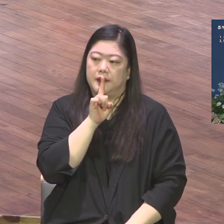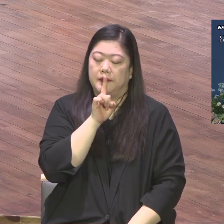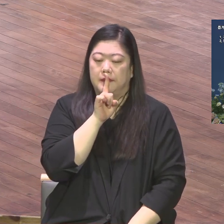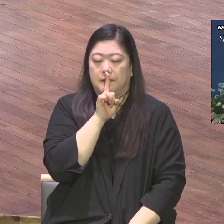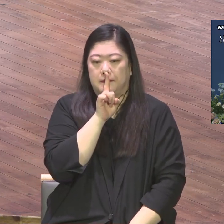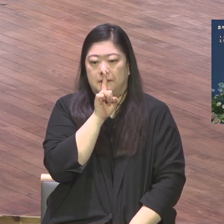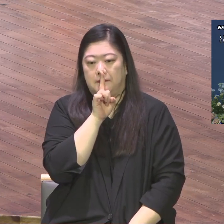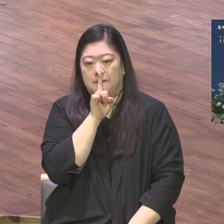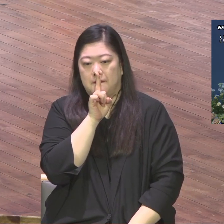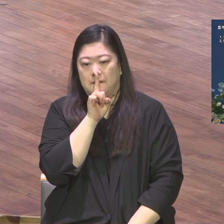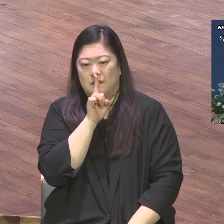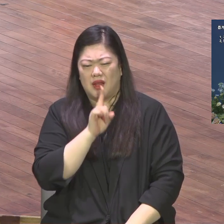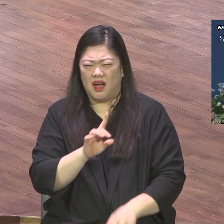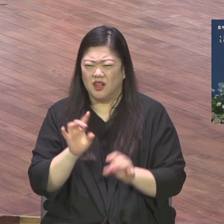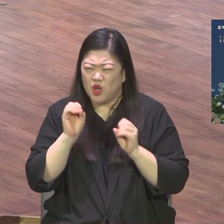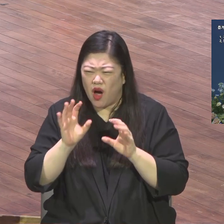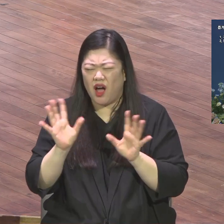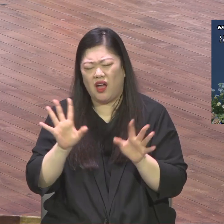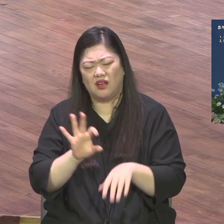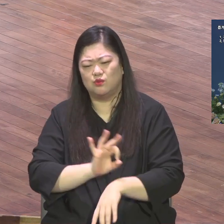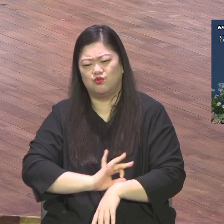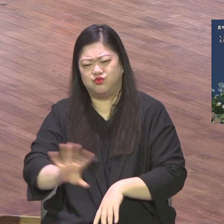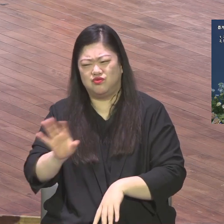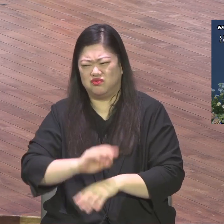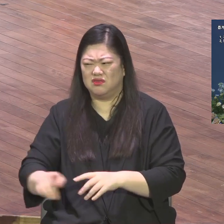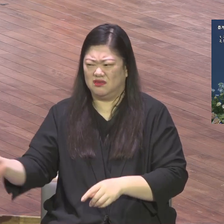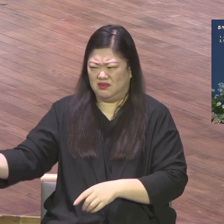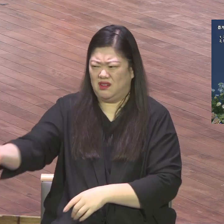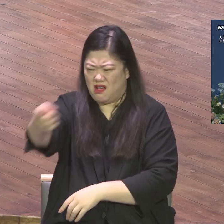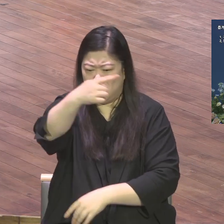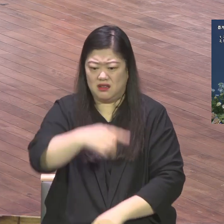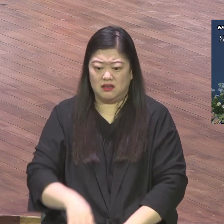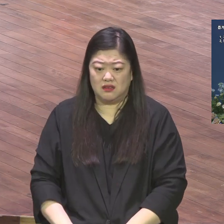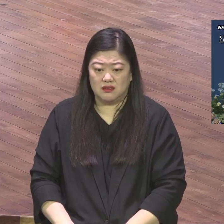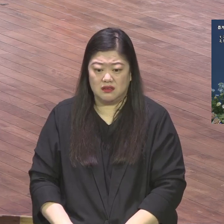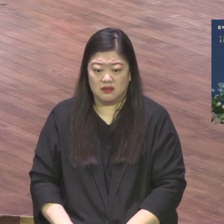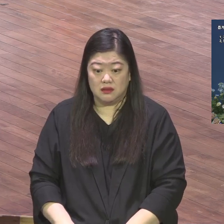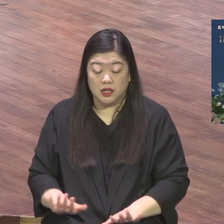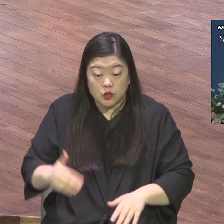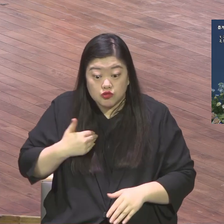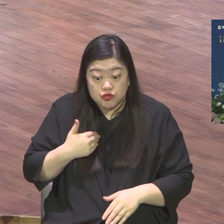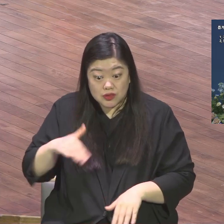해. 그래서 우리나라가 뭐요? 모리스를 파송했잖아요.